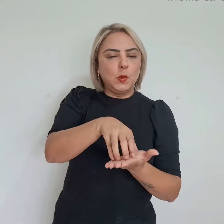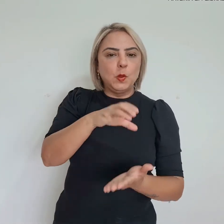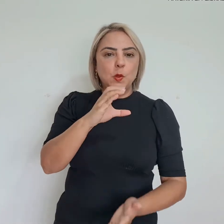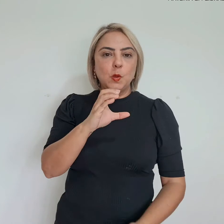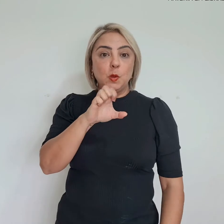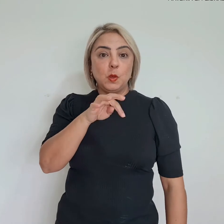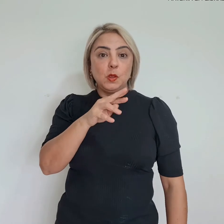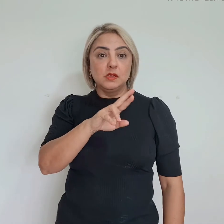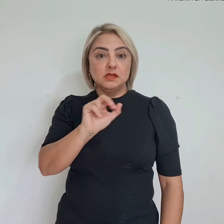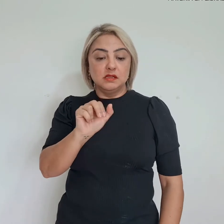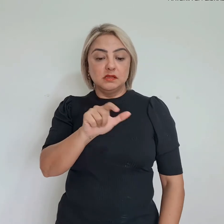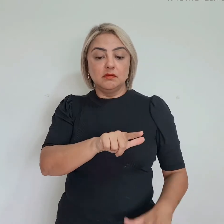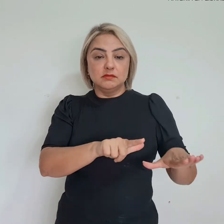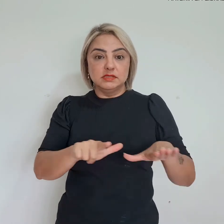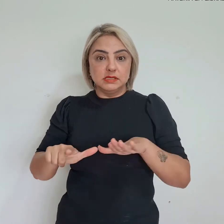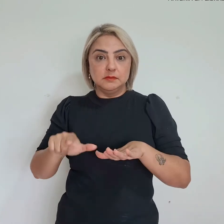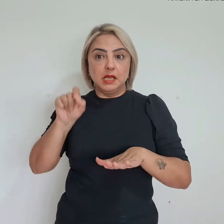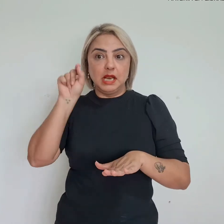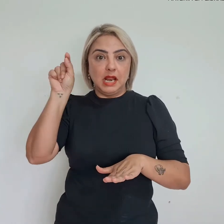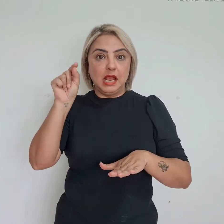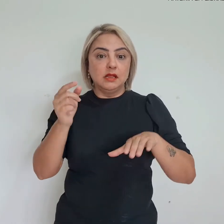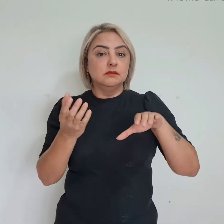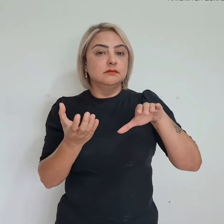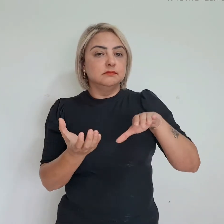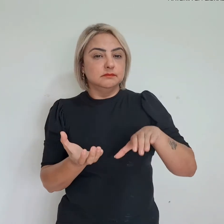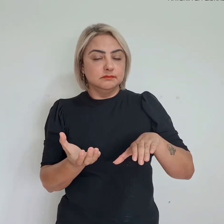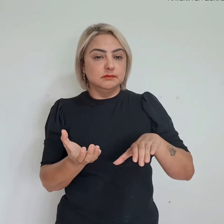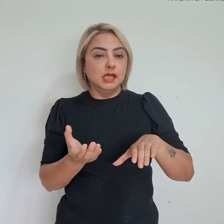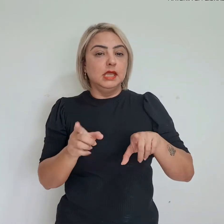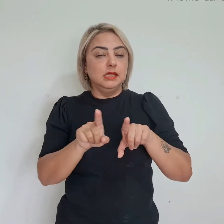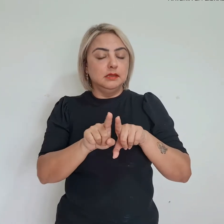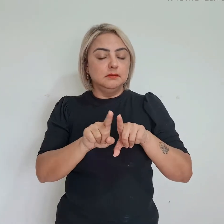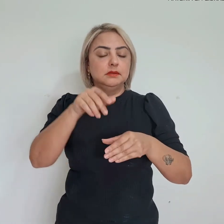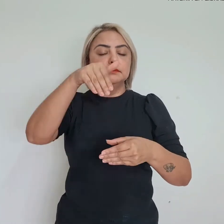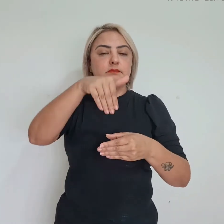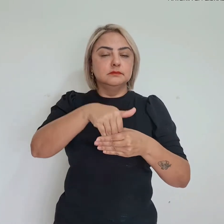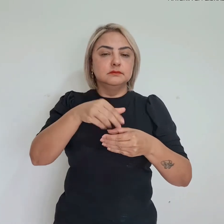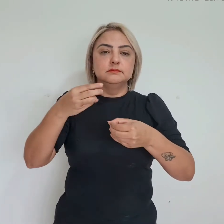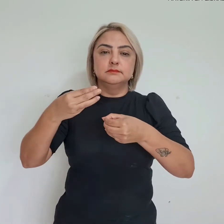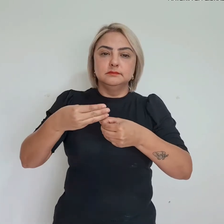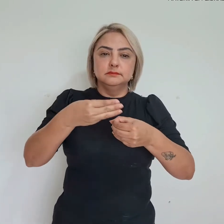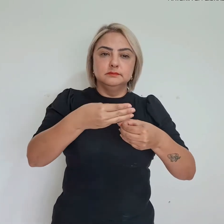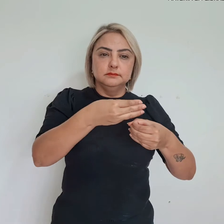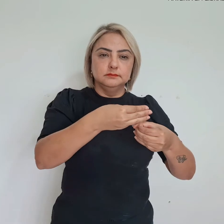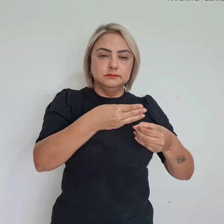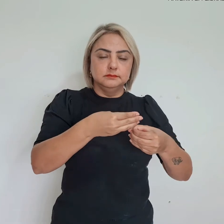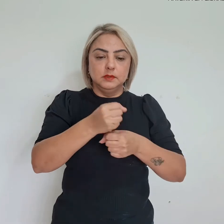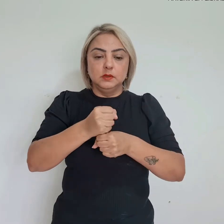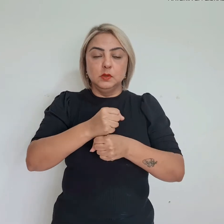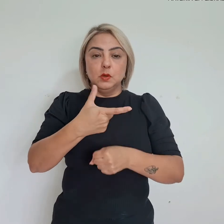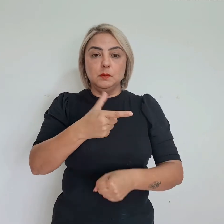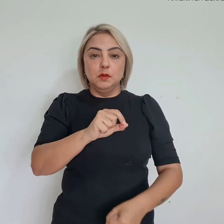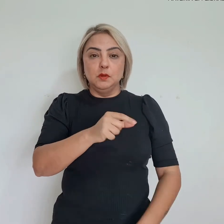Centrão nesta semana no Congresso Nacional e nas eleições municipais em